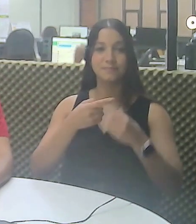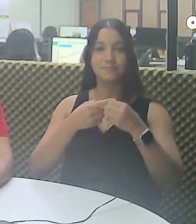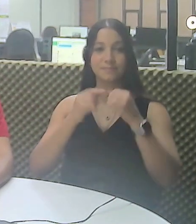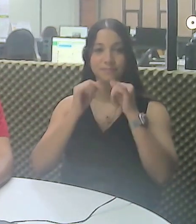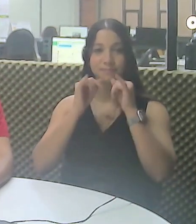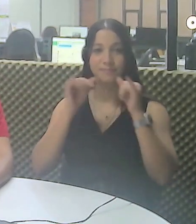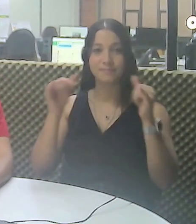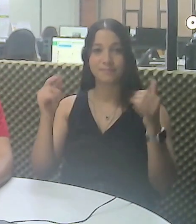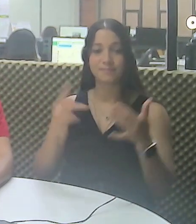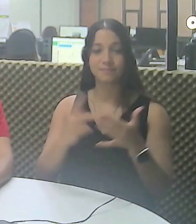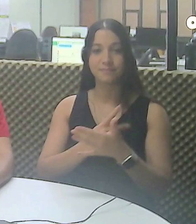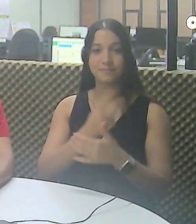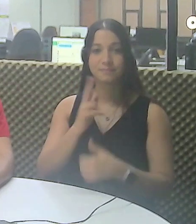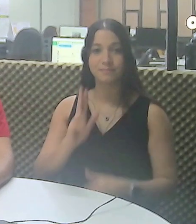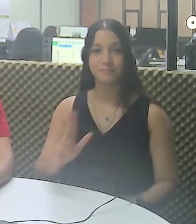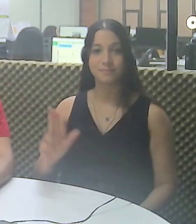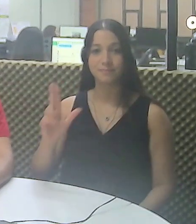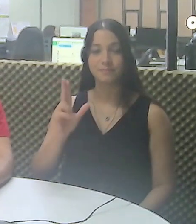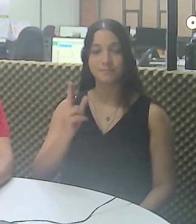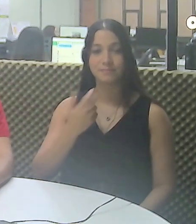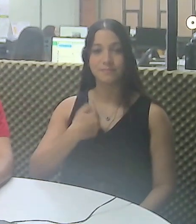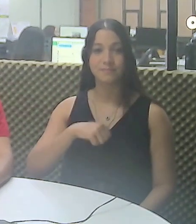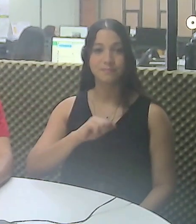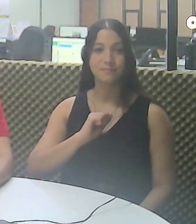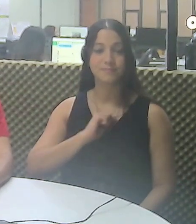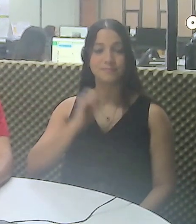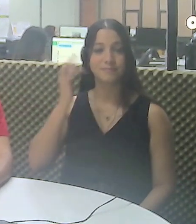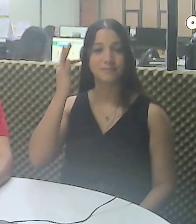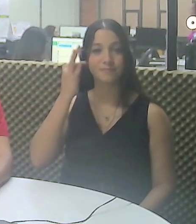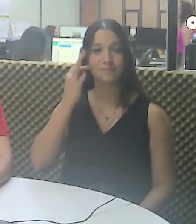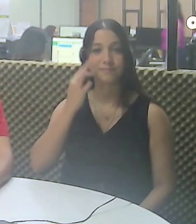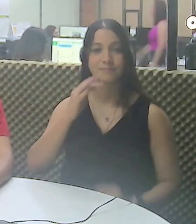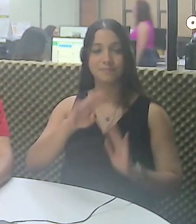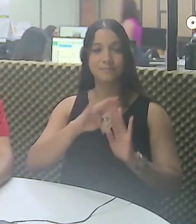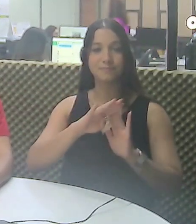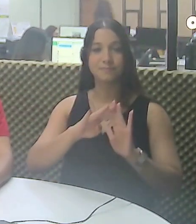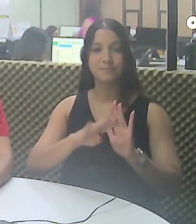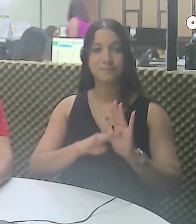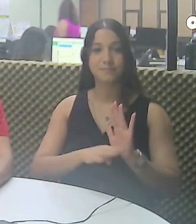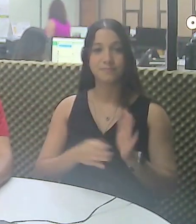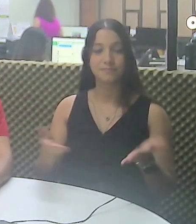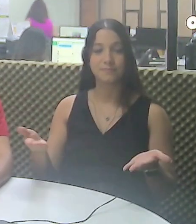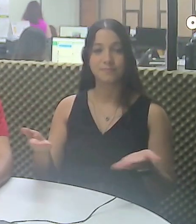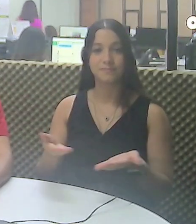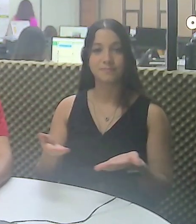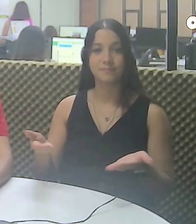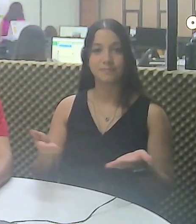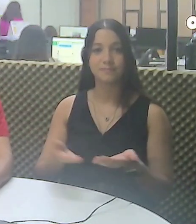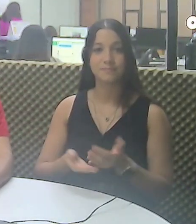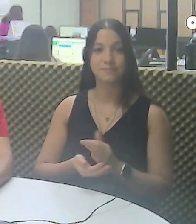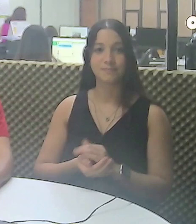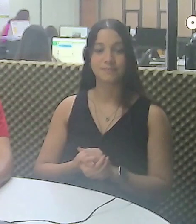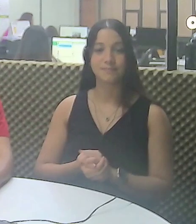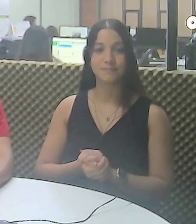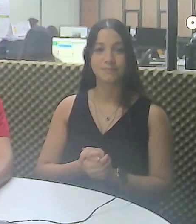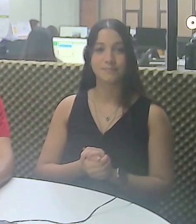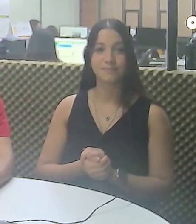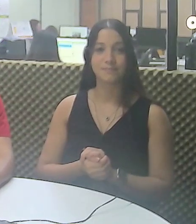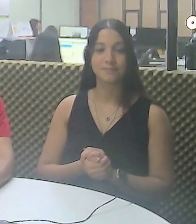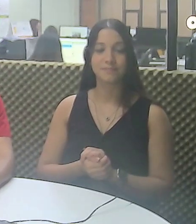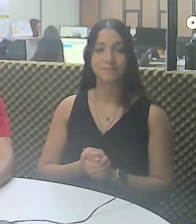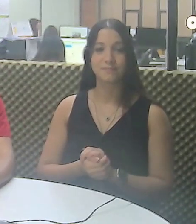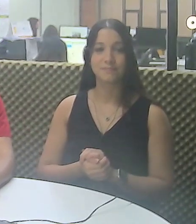fato acontece em Uberlândia. Eu sou o Fernando Cássio e começamos com os destaques da edição de hoje.